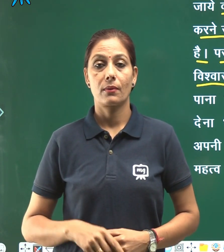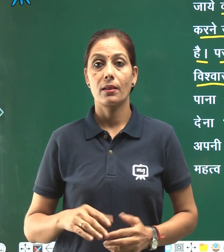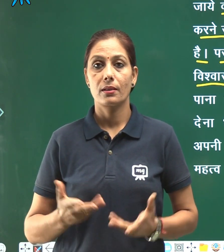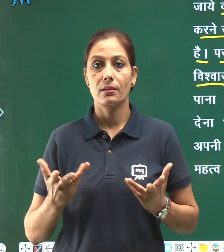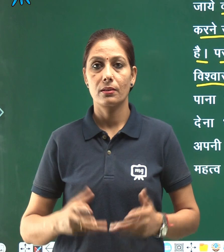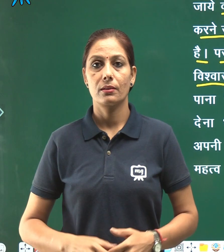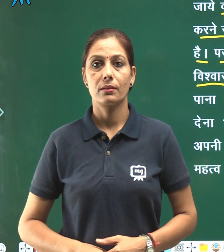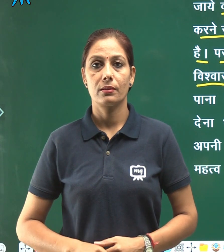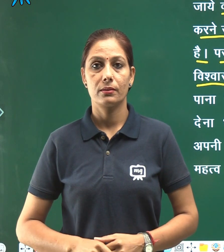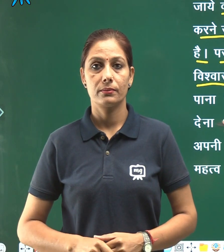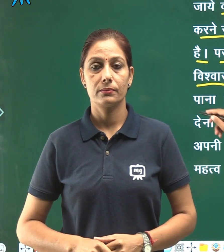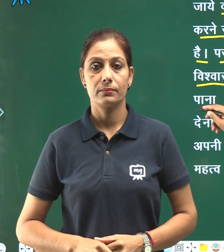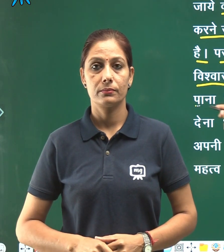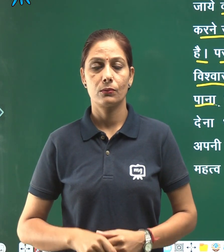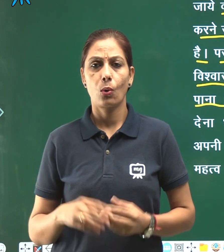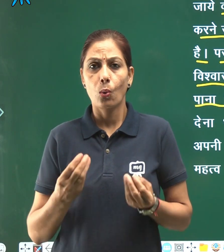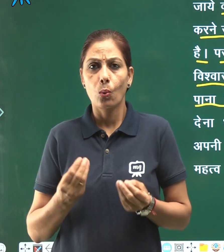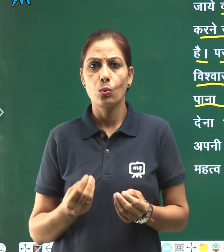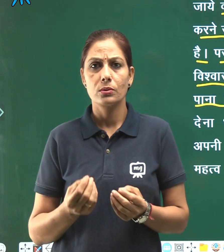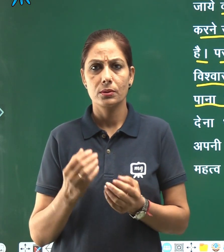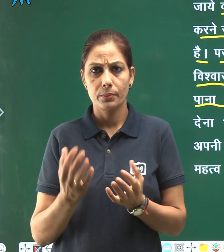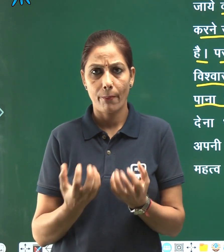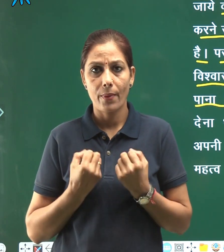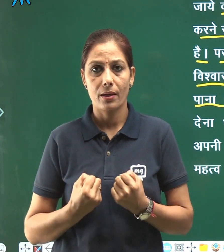यदि कुछ पाना है तो